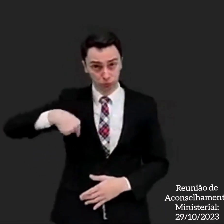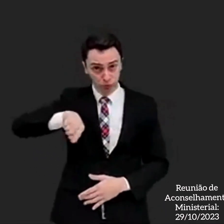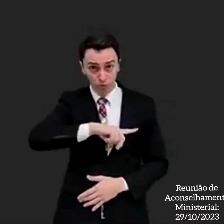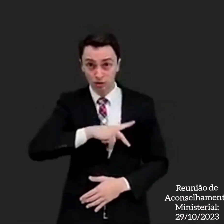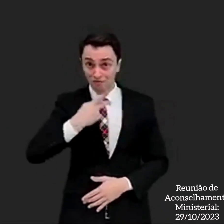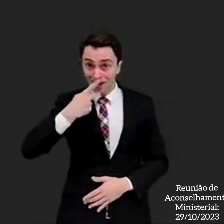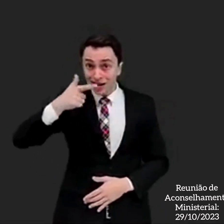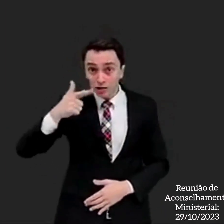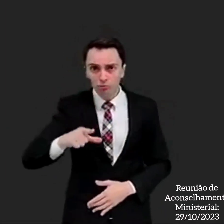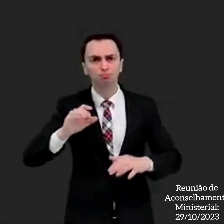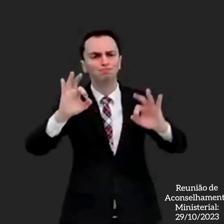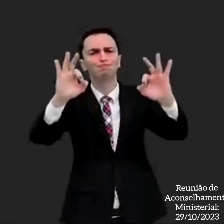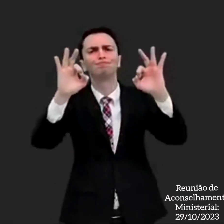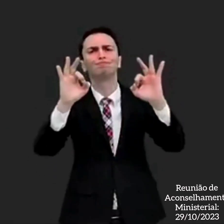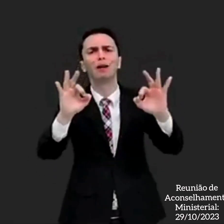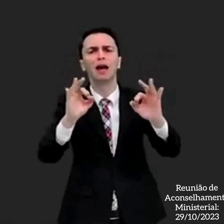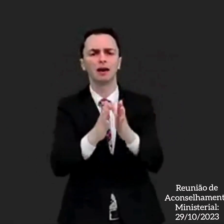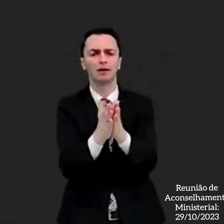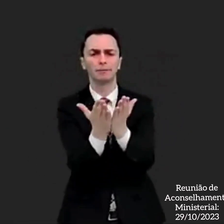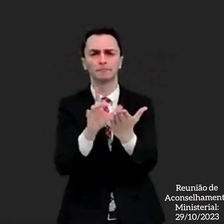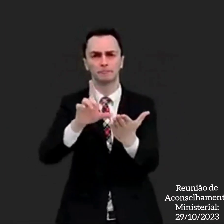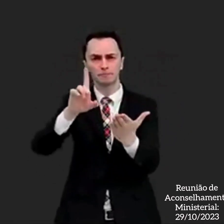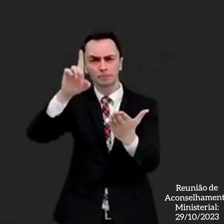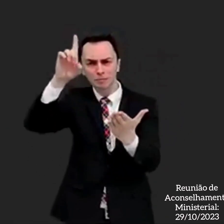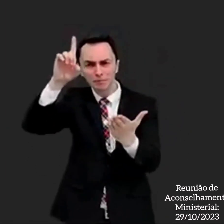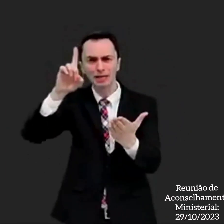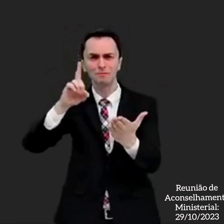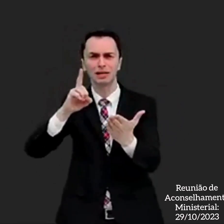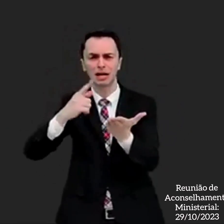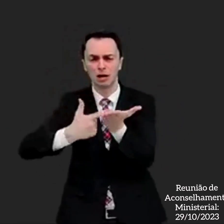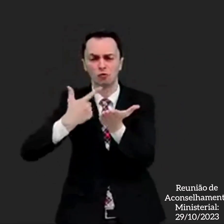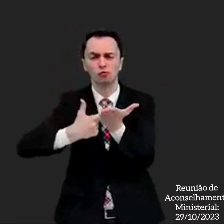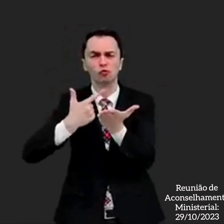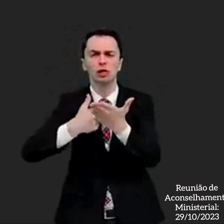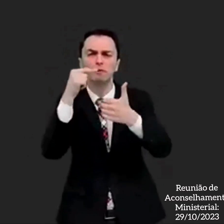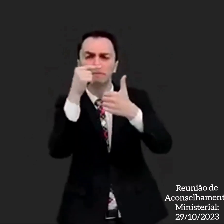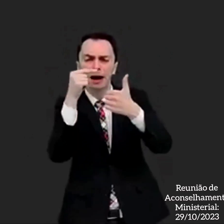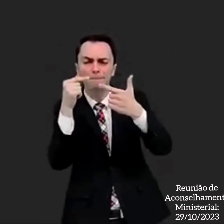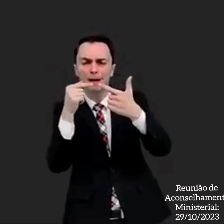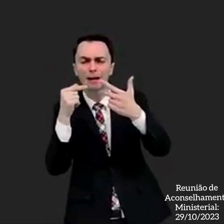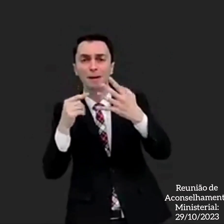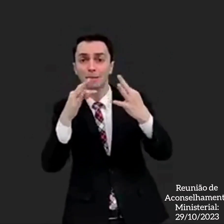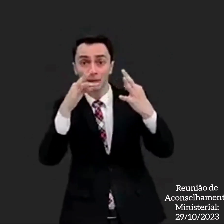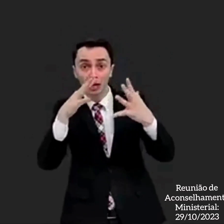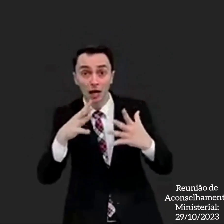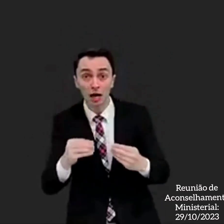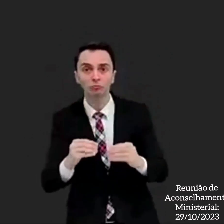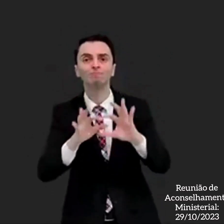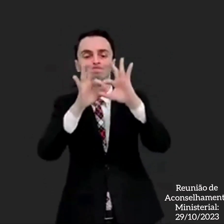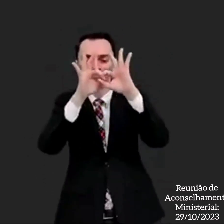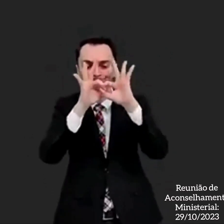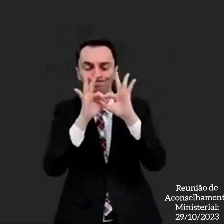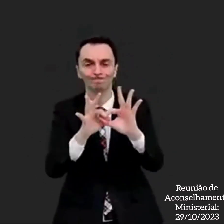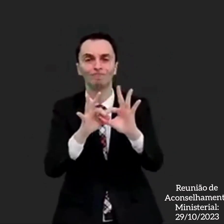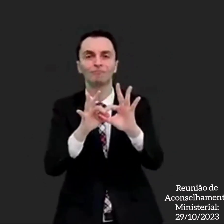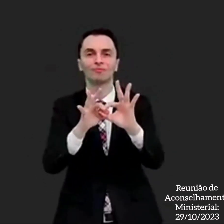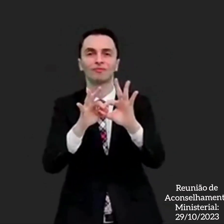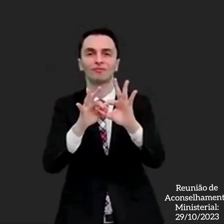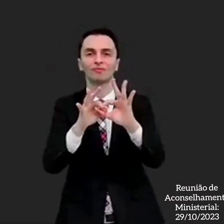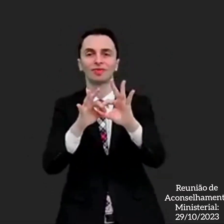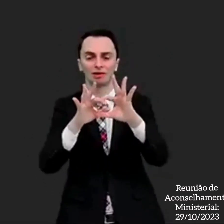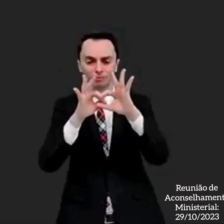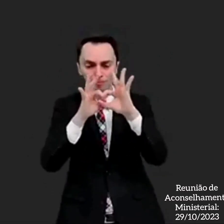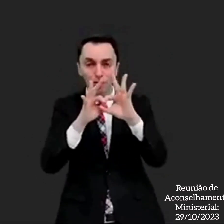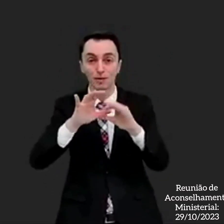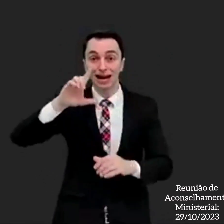convicção de que todos os livros que compõem a Bíblia Sagrada são integralmente advindos